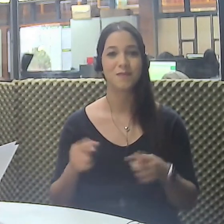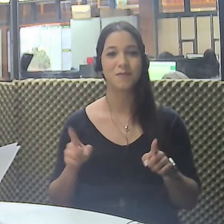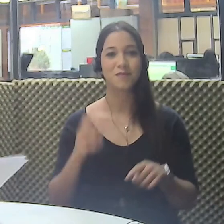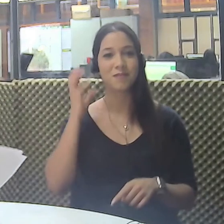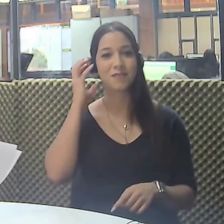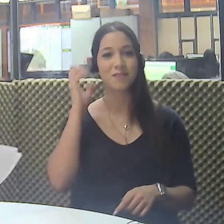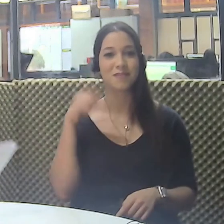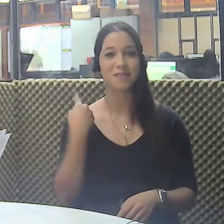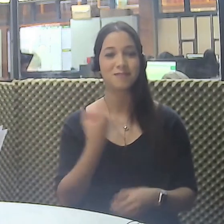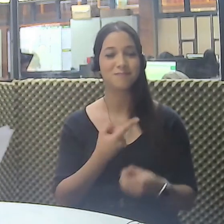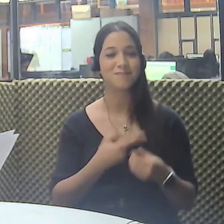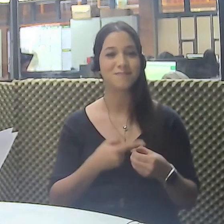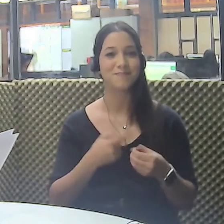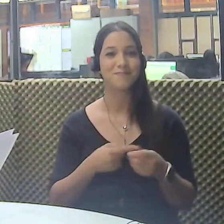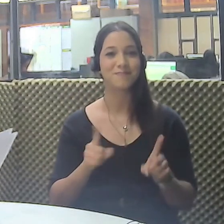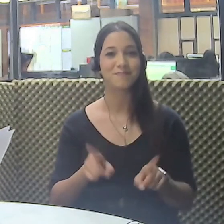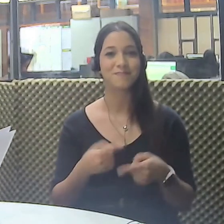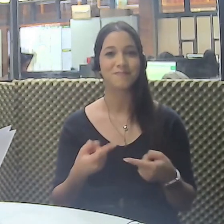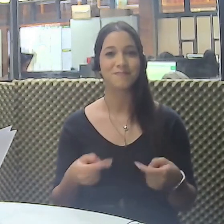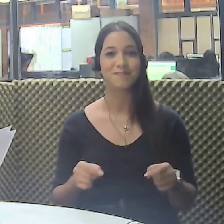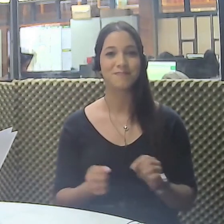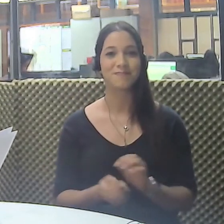Rádio Nossa Cidade.